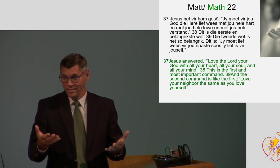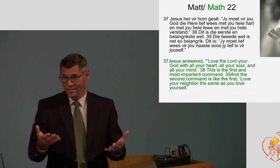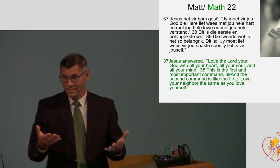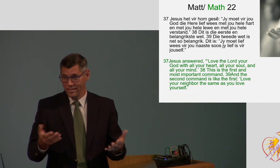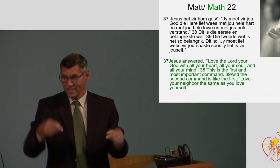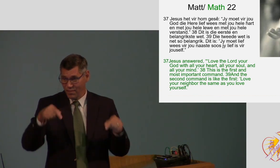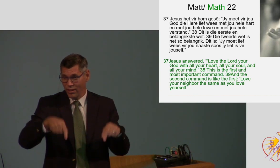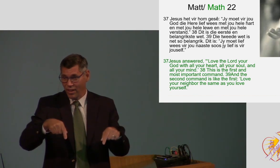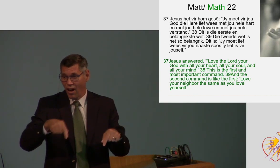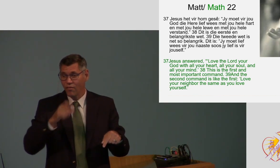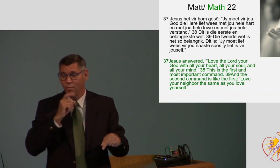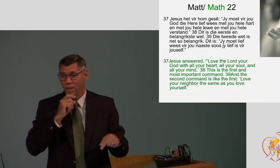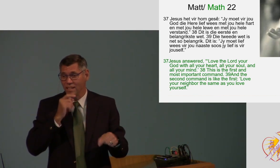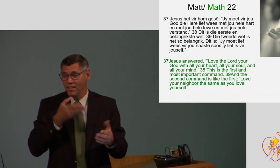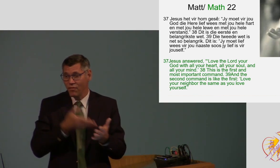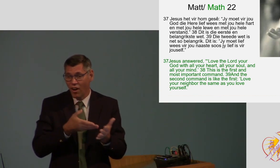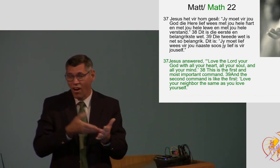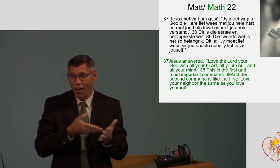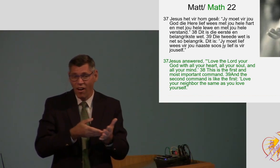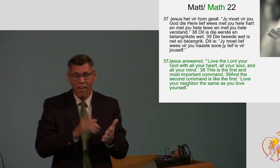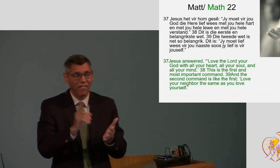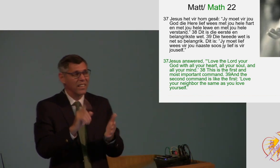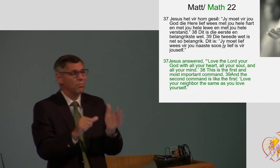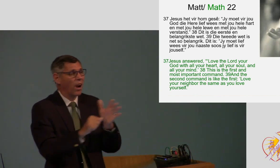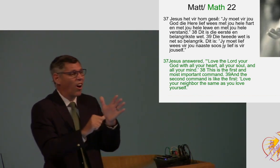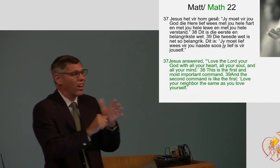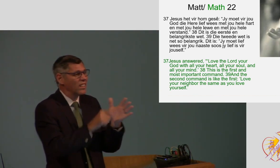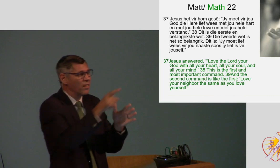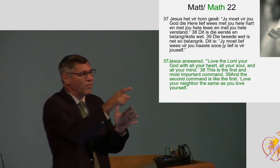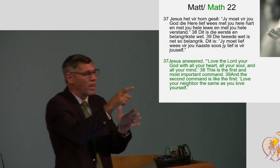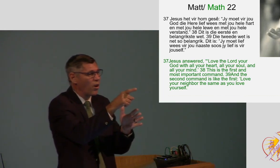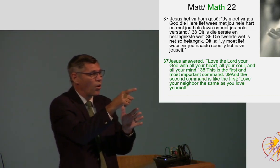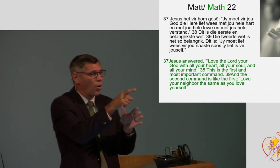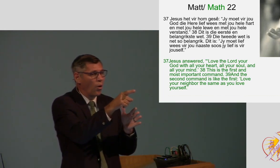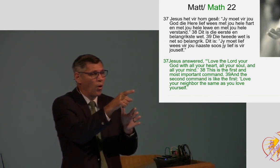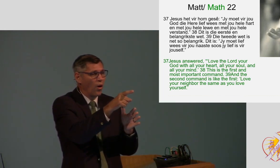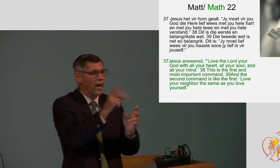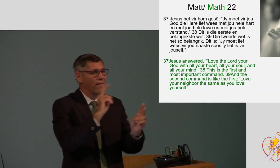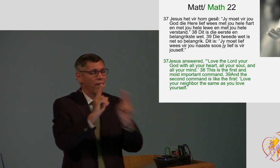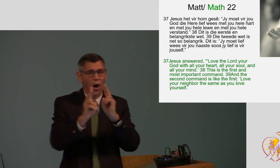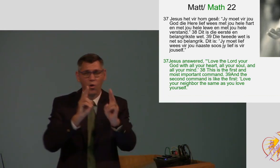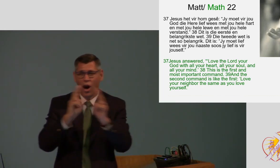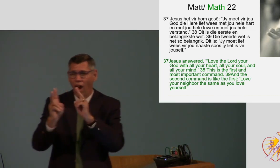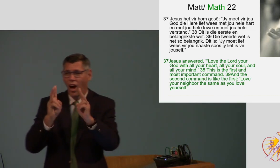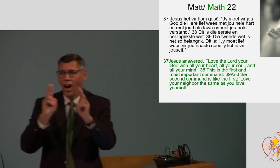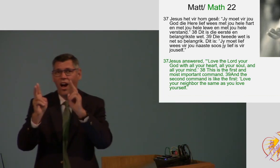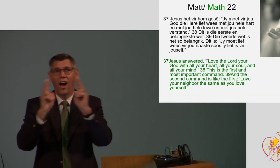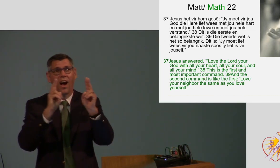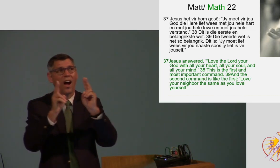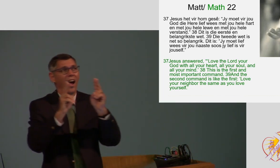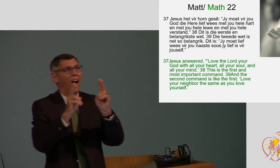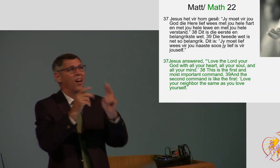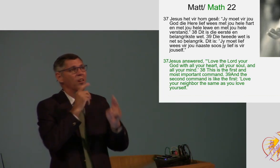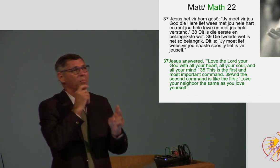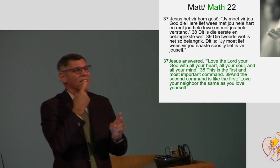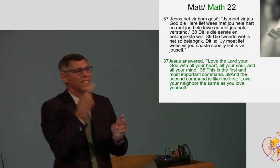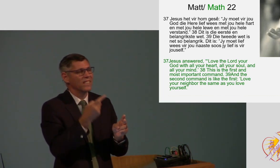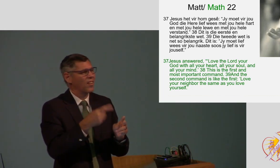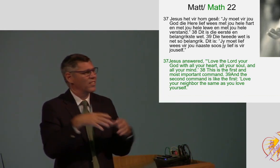As ek vandag vir mense vra, wat belangrikste vir jou in verhouding, mense sal sê